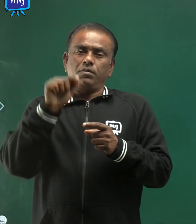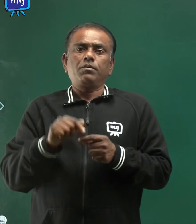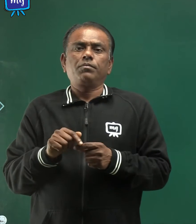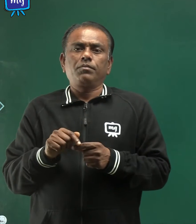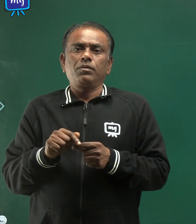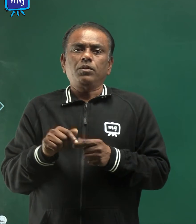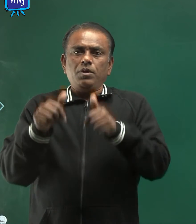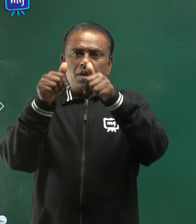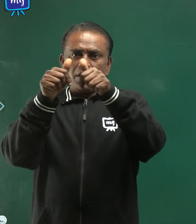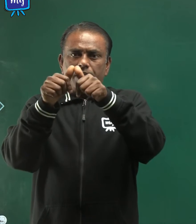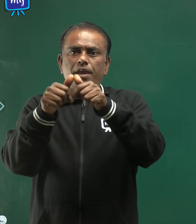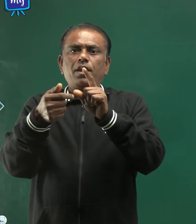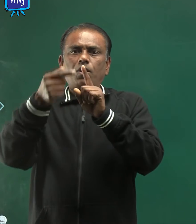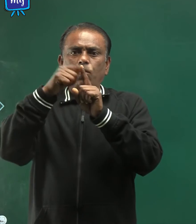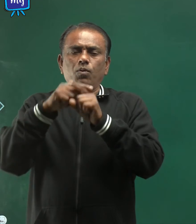A को